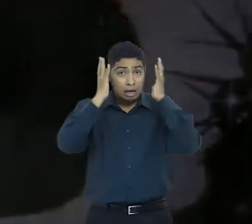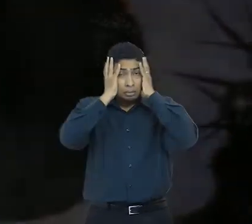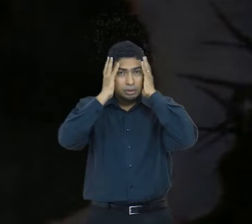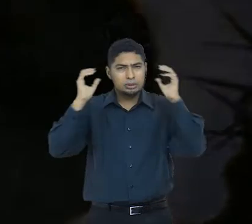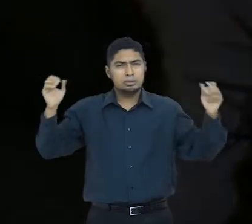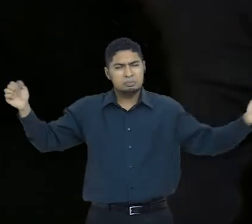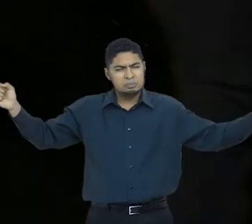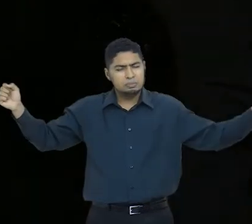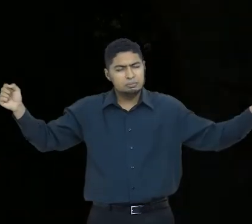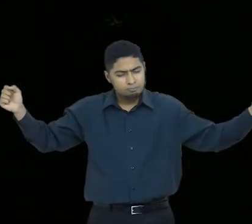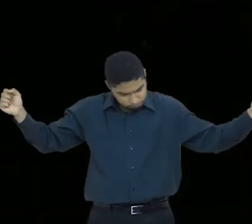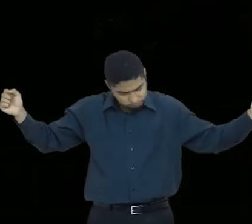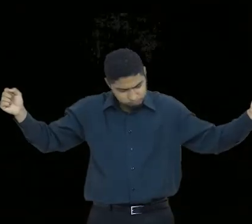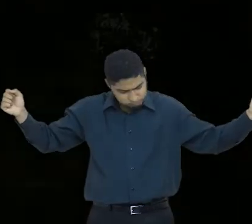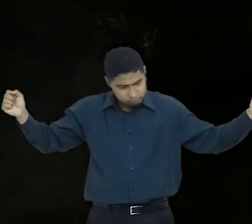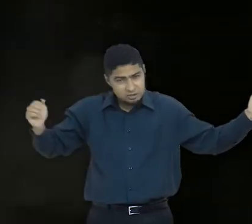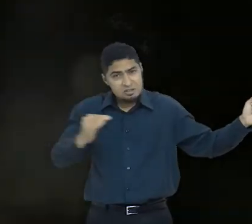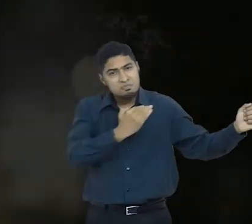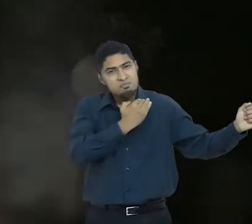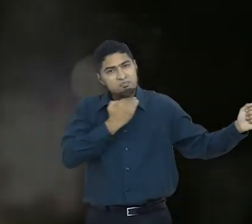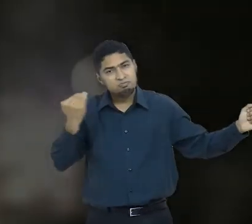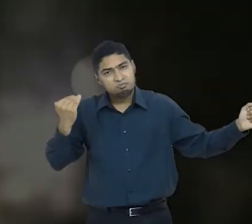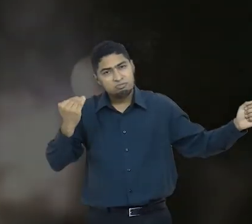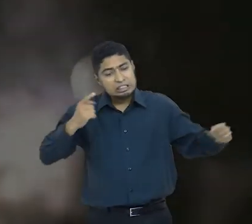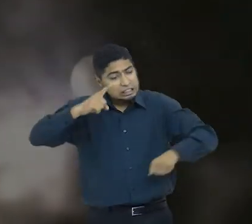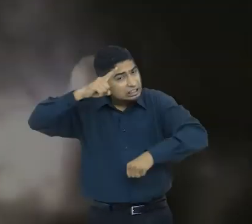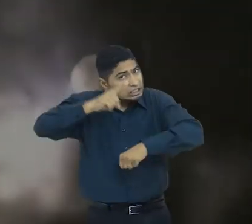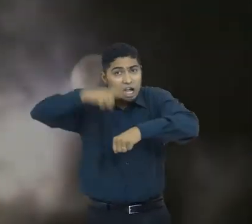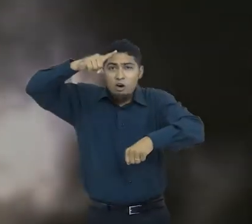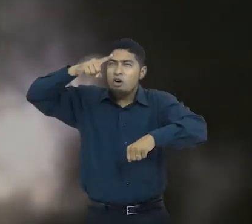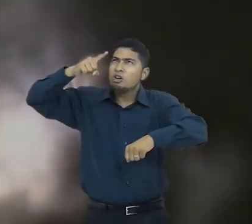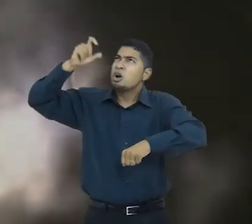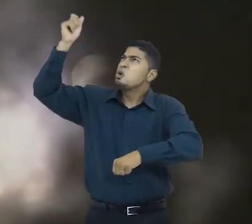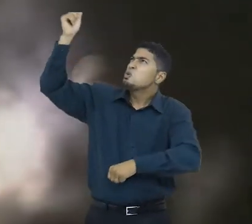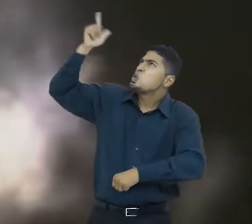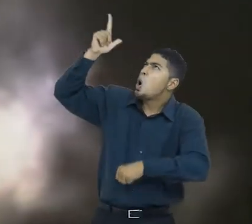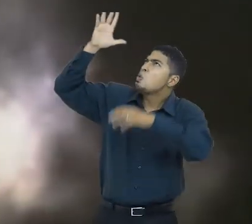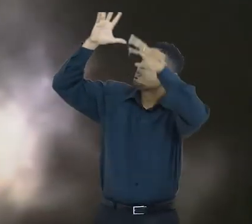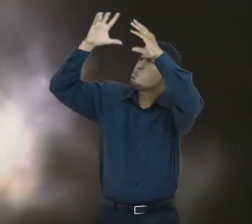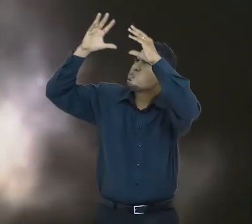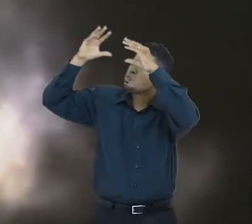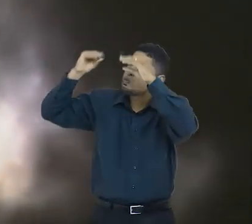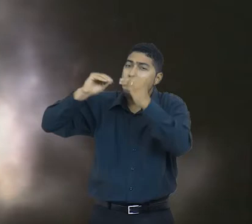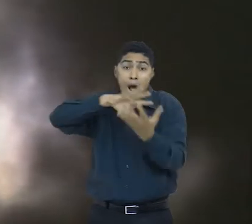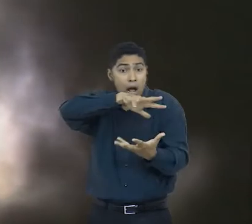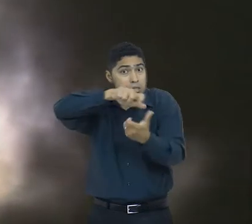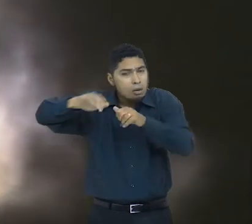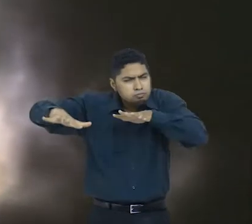Sua cabeça pendeu e ele morreu. Na mesma hora, o sol ficou escuro, a